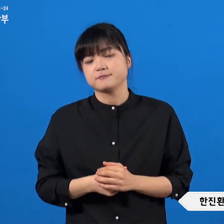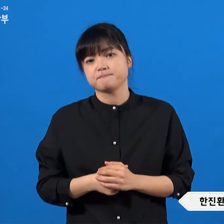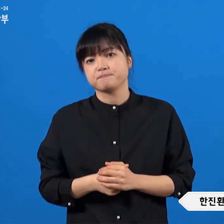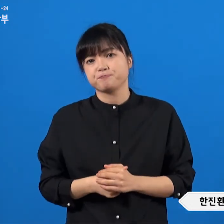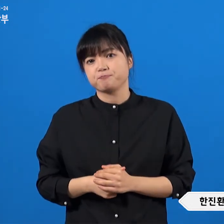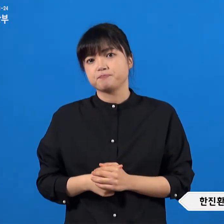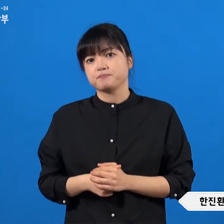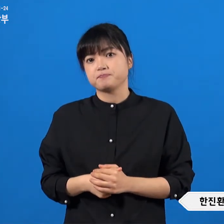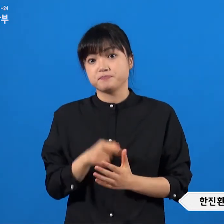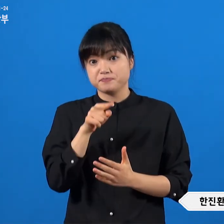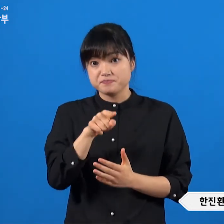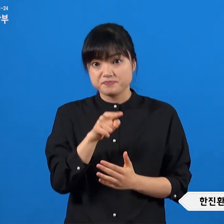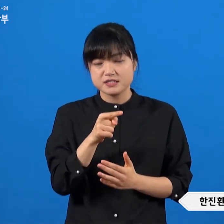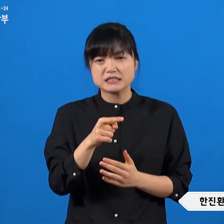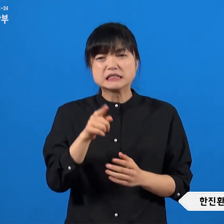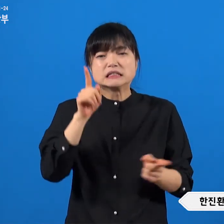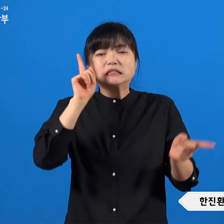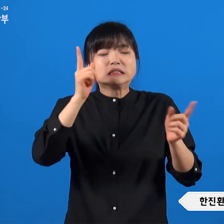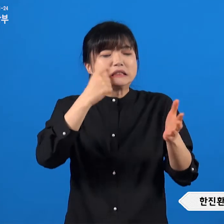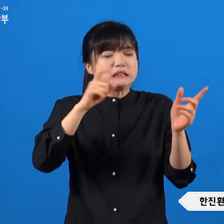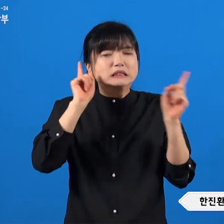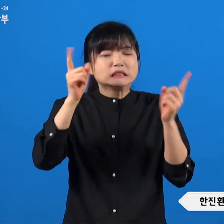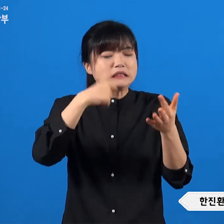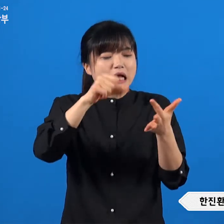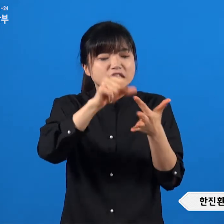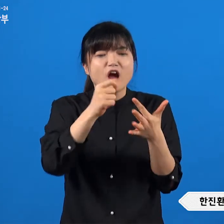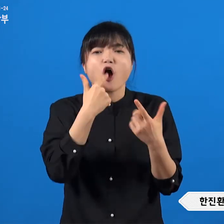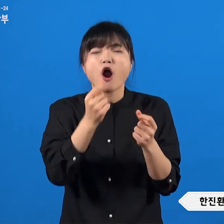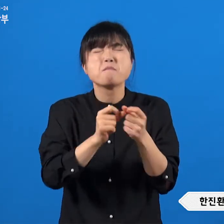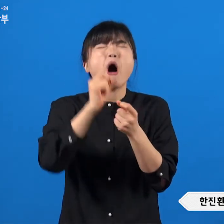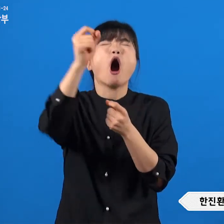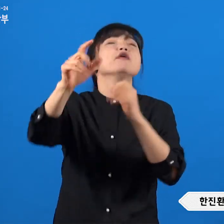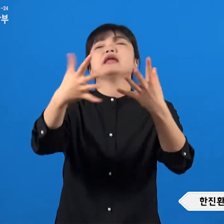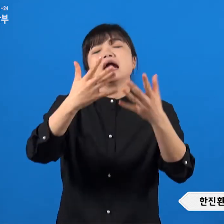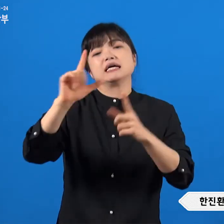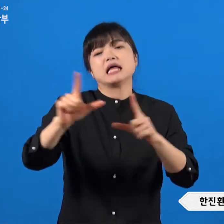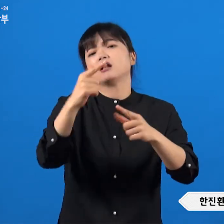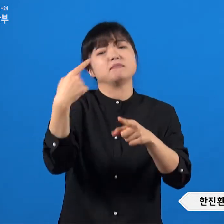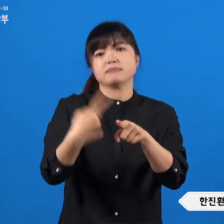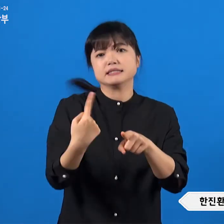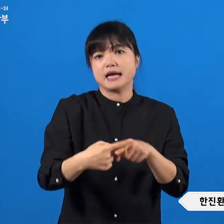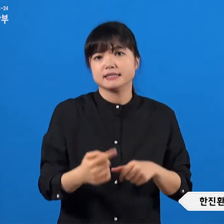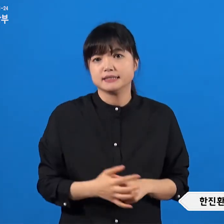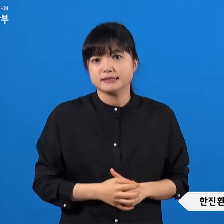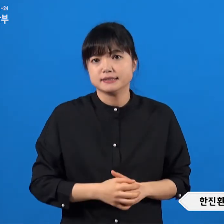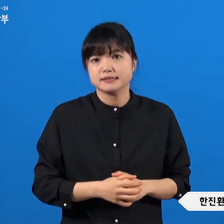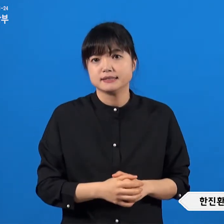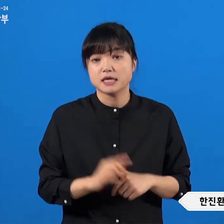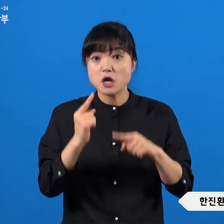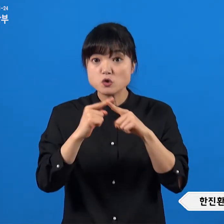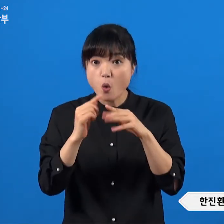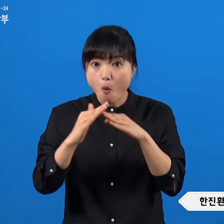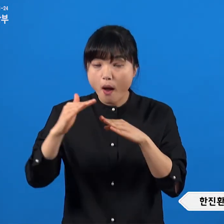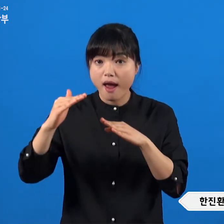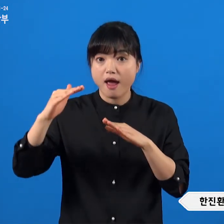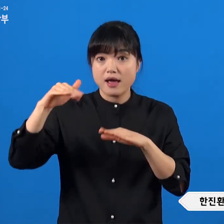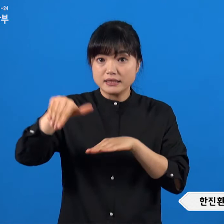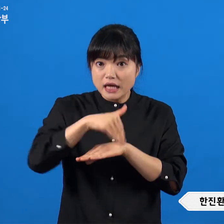그것은 탕자처럼 먼 나라에서 사는 것이나 마찬가지입니다. 교회 다니는